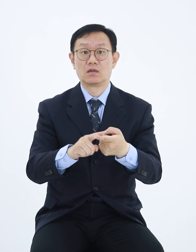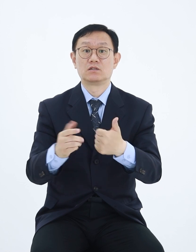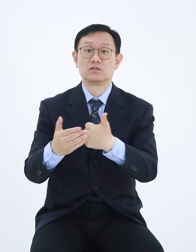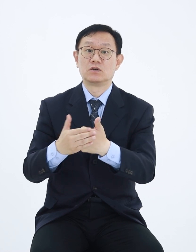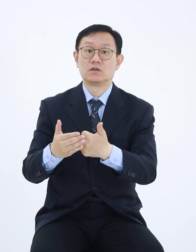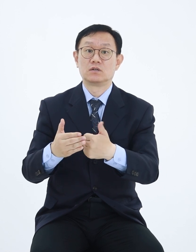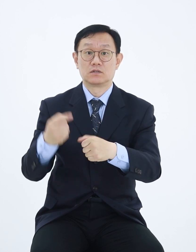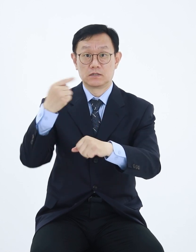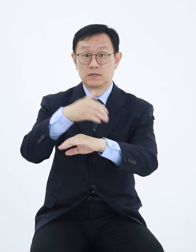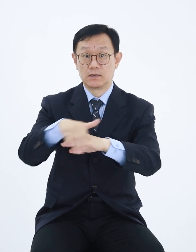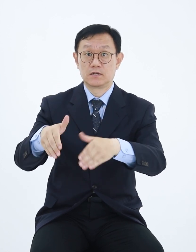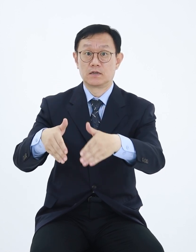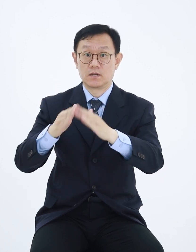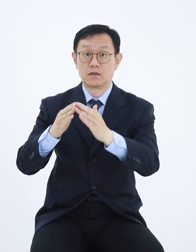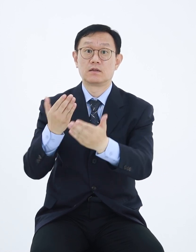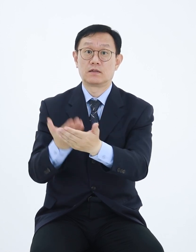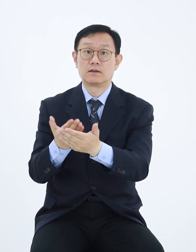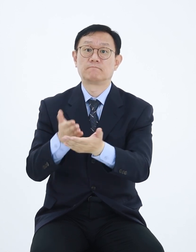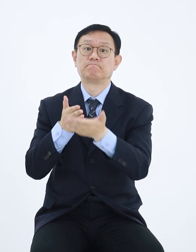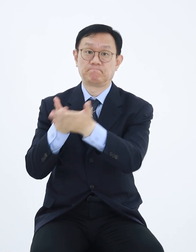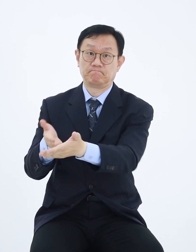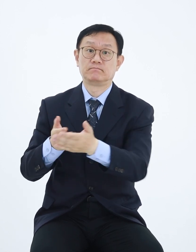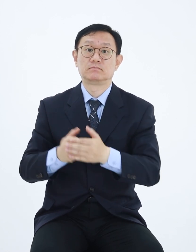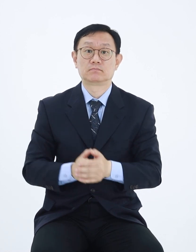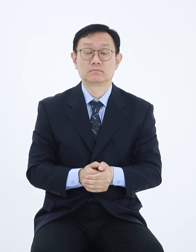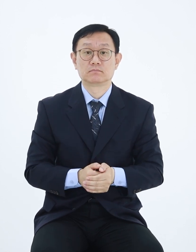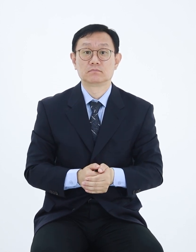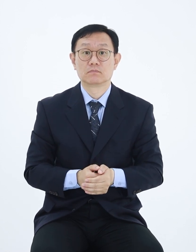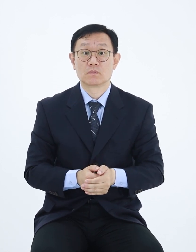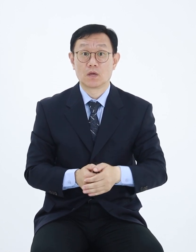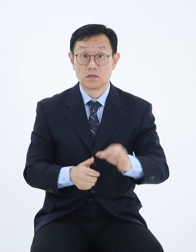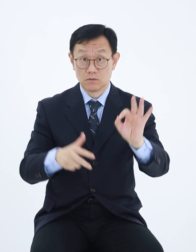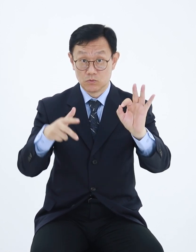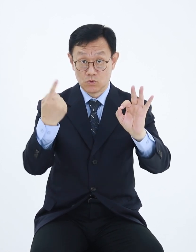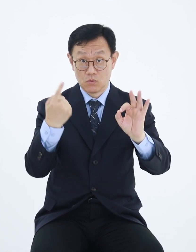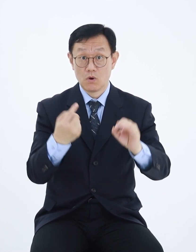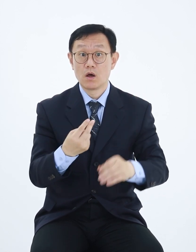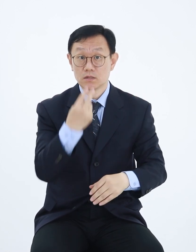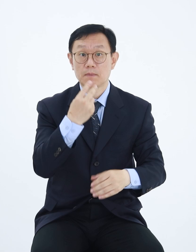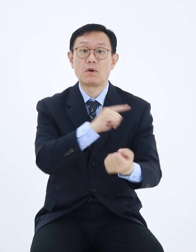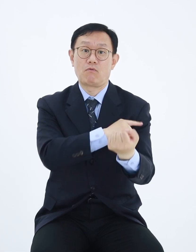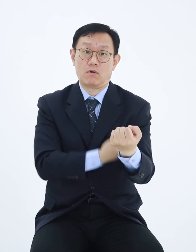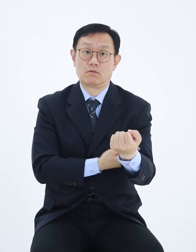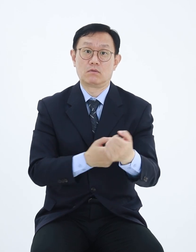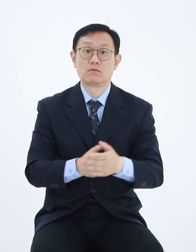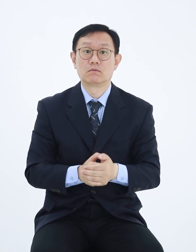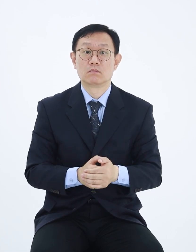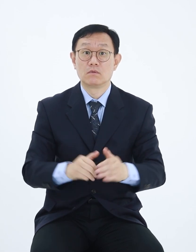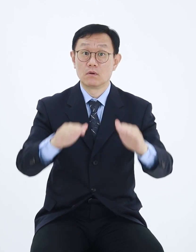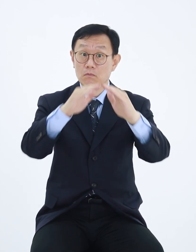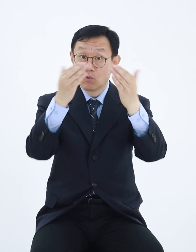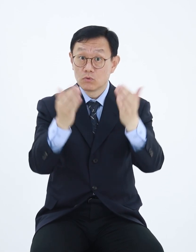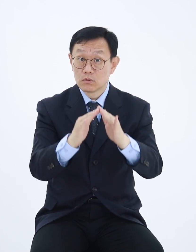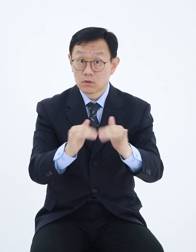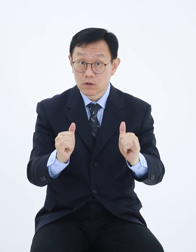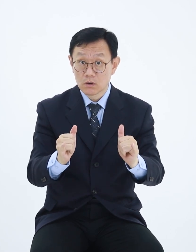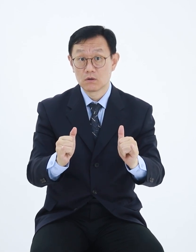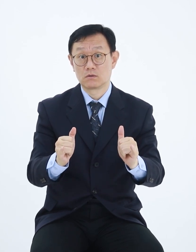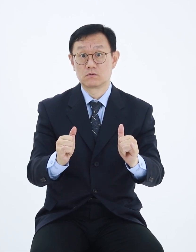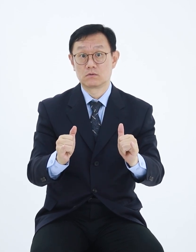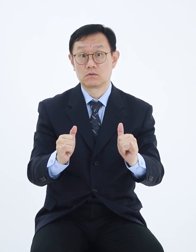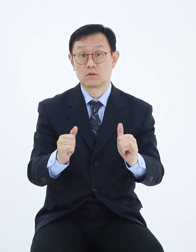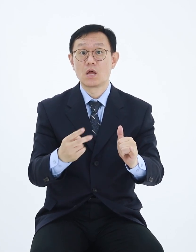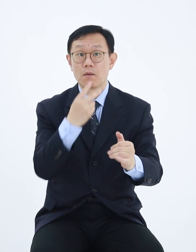대책을 세우고 시행해 줄 것을 요청했습니다. 제10조 생명권 모든 인간이